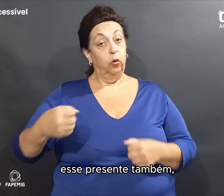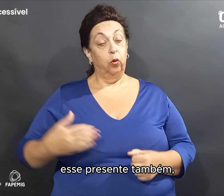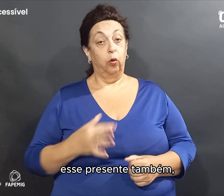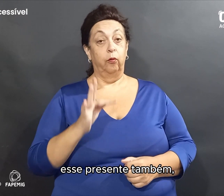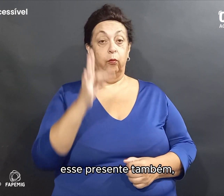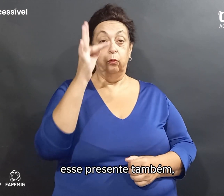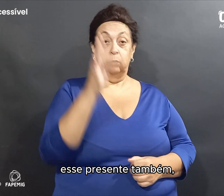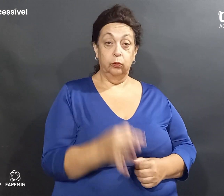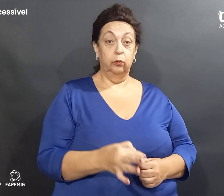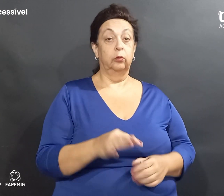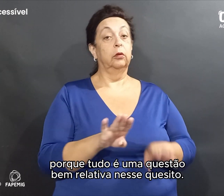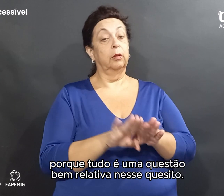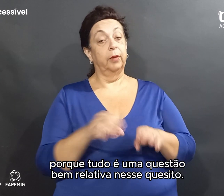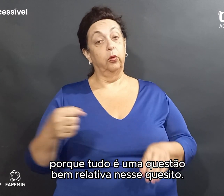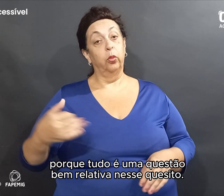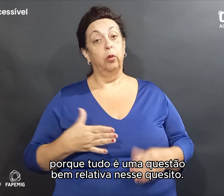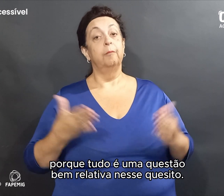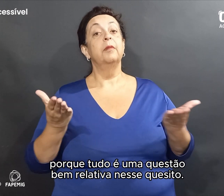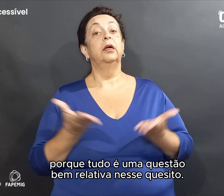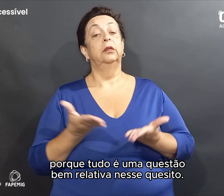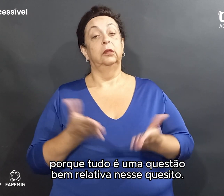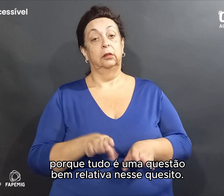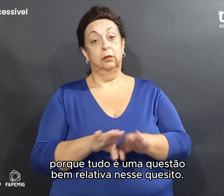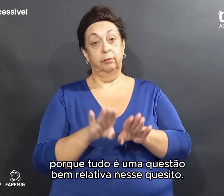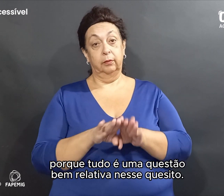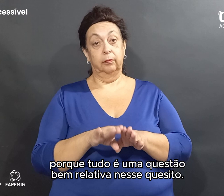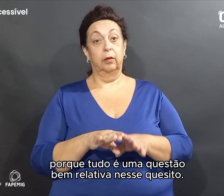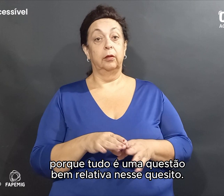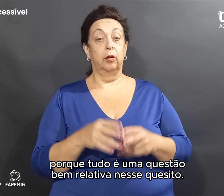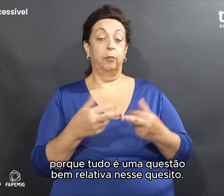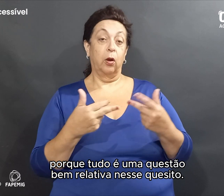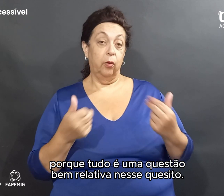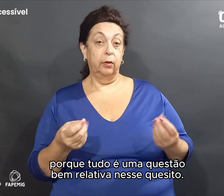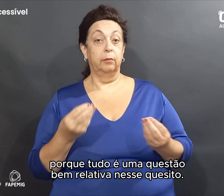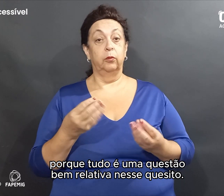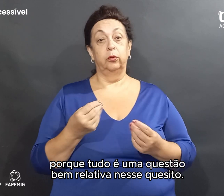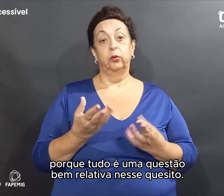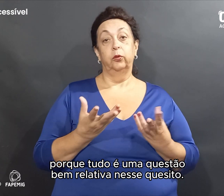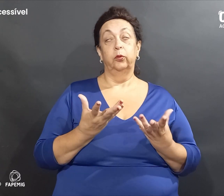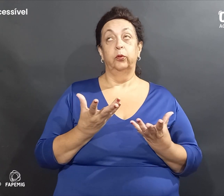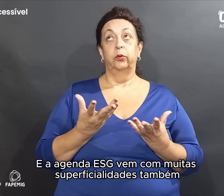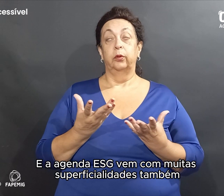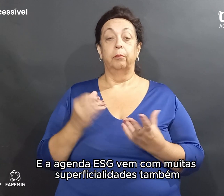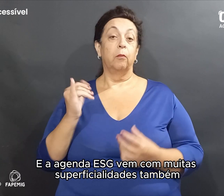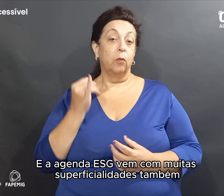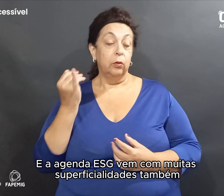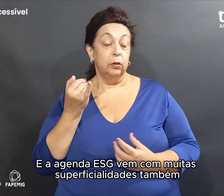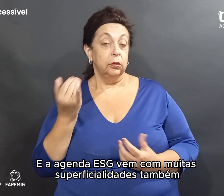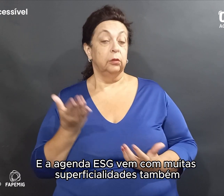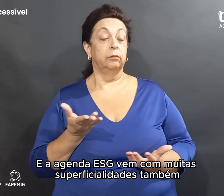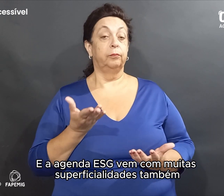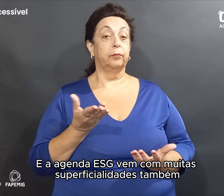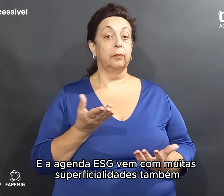esse presente também, porque tudo é uma questão bem relativa, sabe, nesse quesito. E